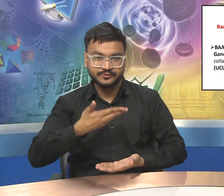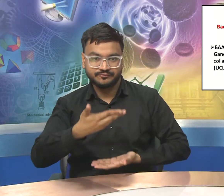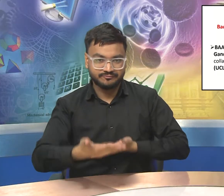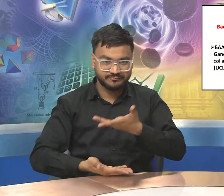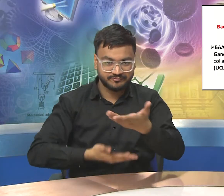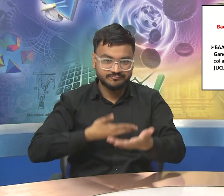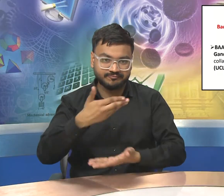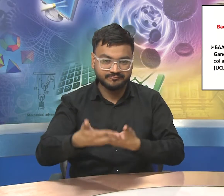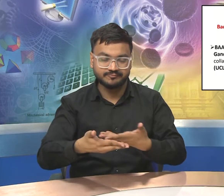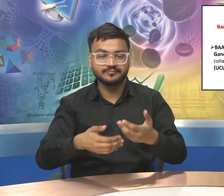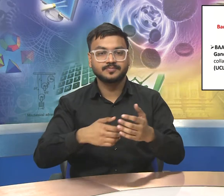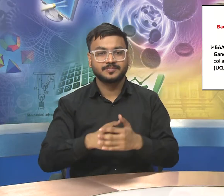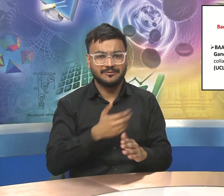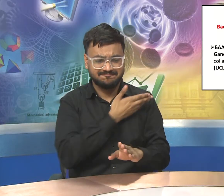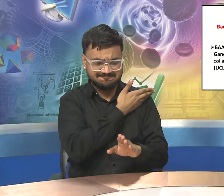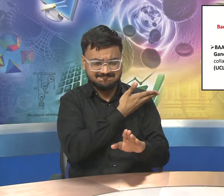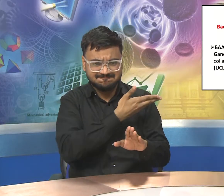Welcome back to NIOS classes.